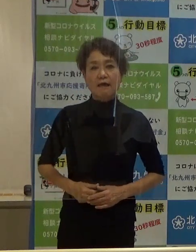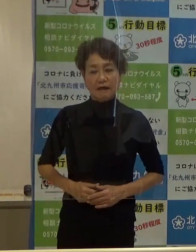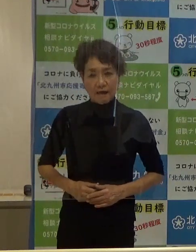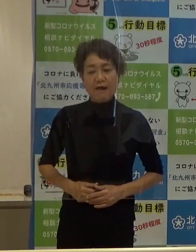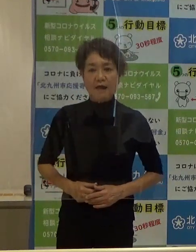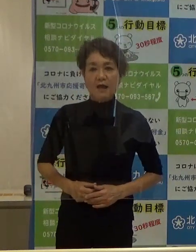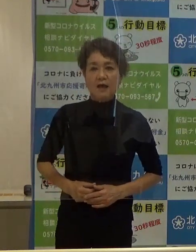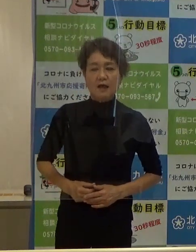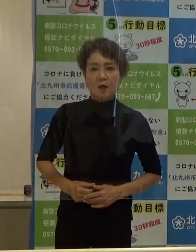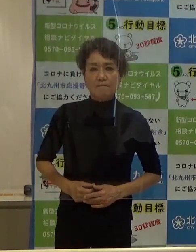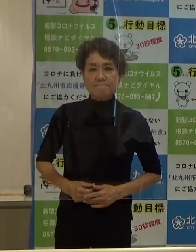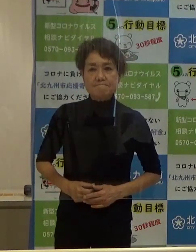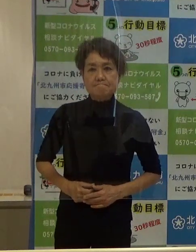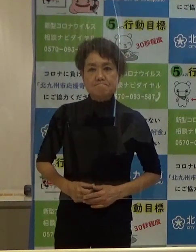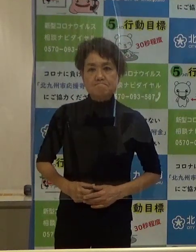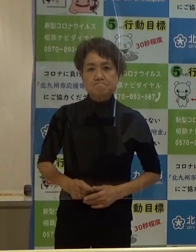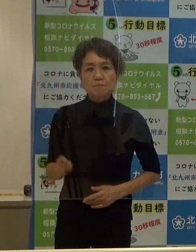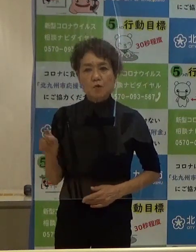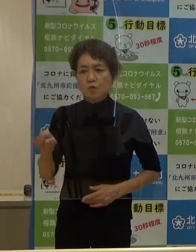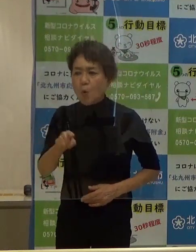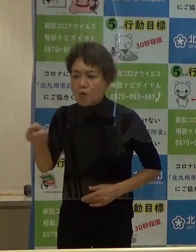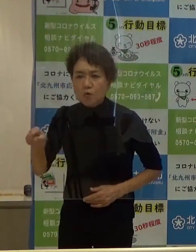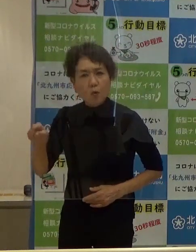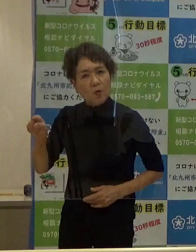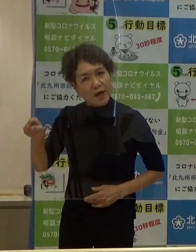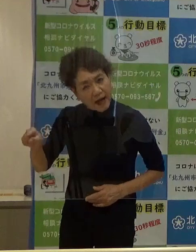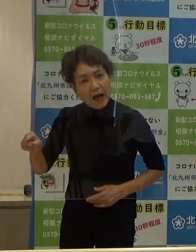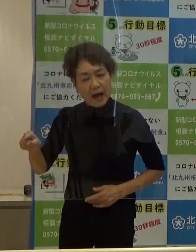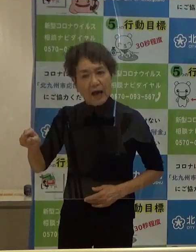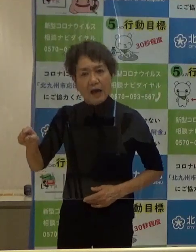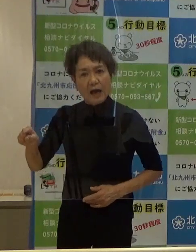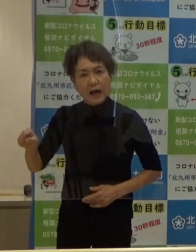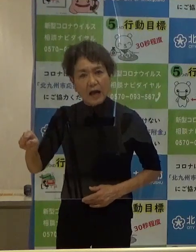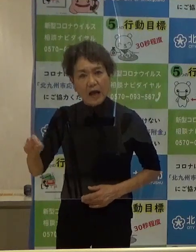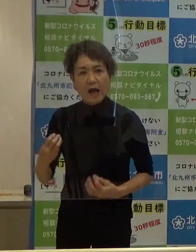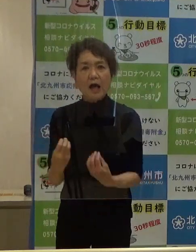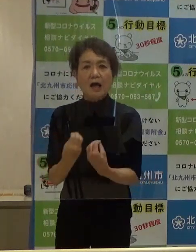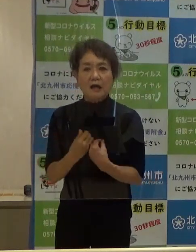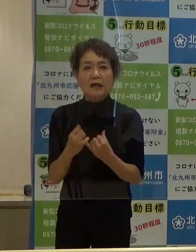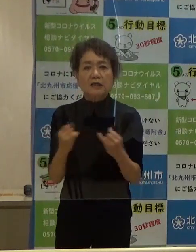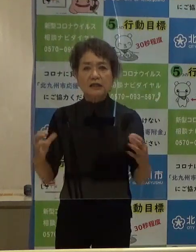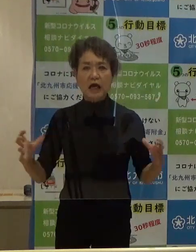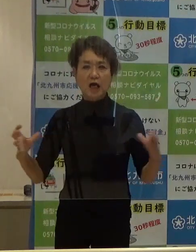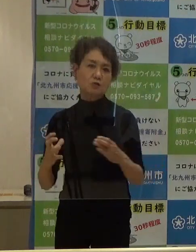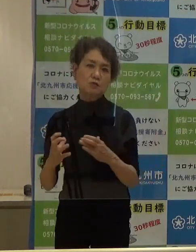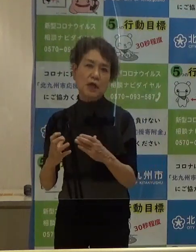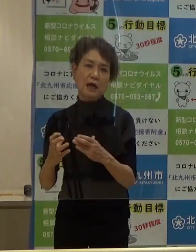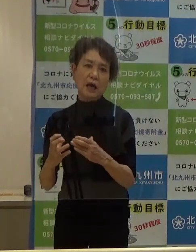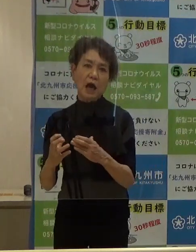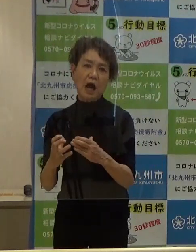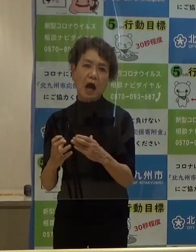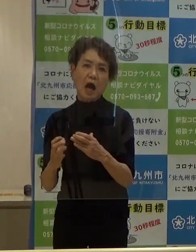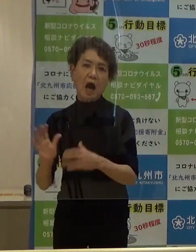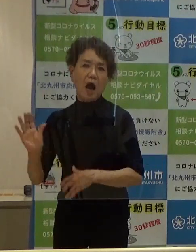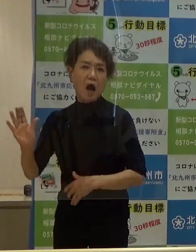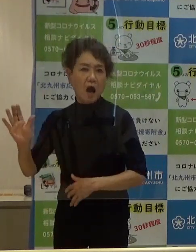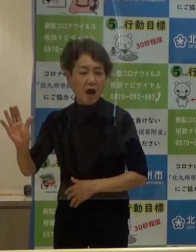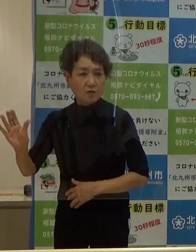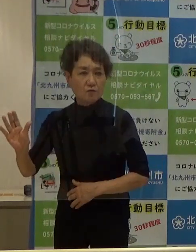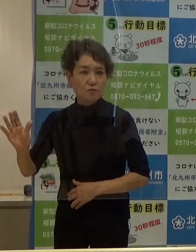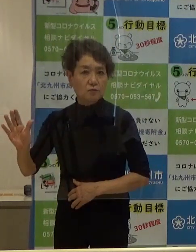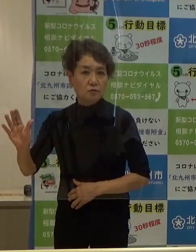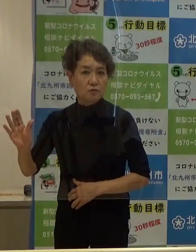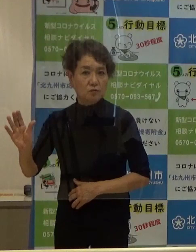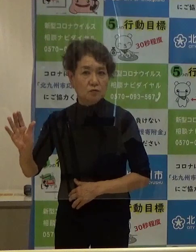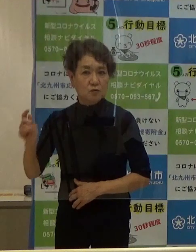警戒が緩んでですね、まあ、そういうところからクラスター的なものが発生して感染していくということも